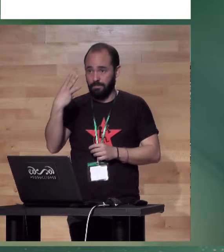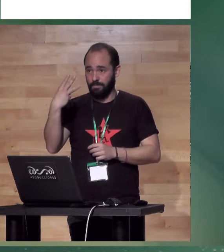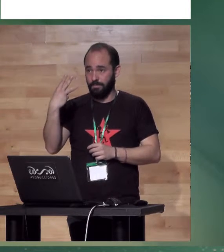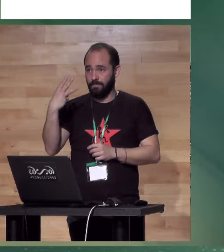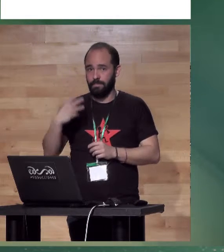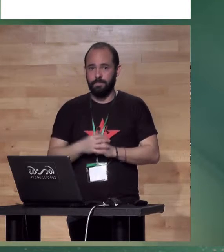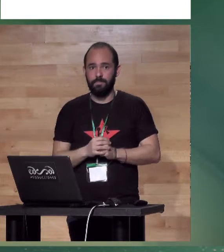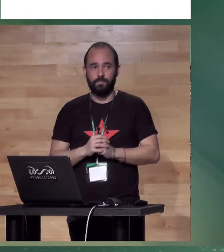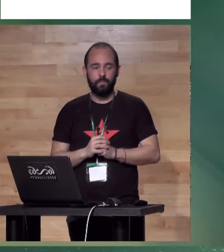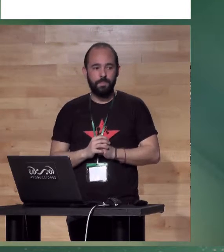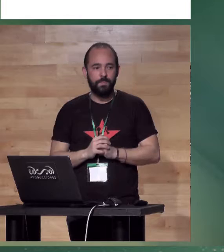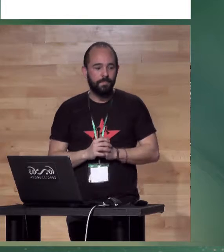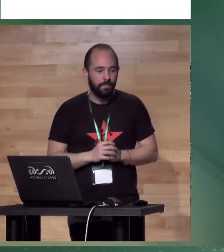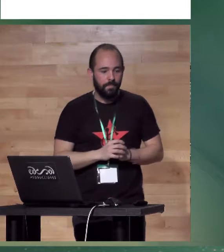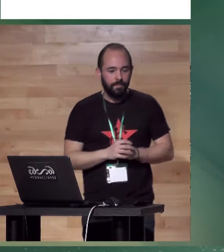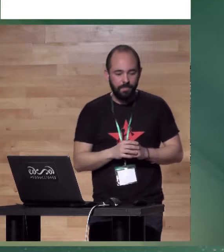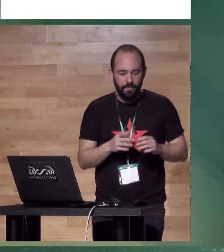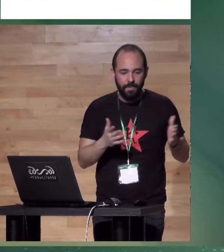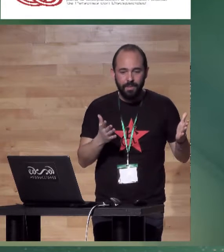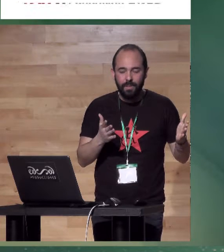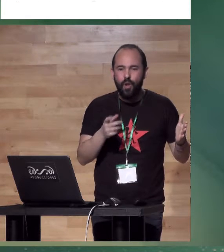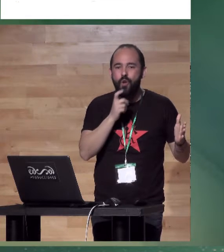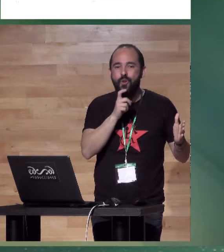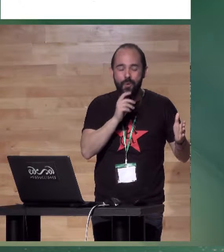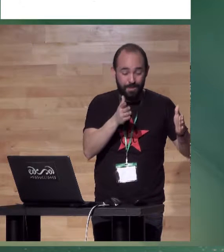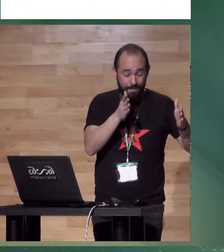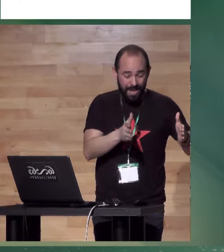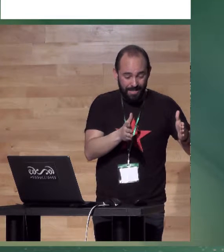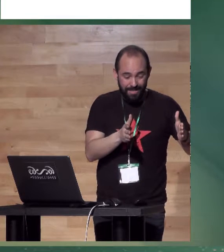Hemos hablado de las tres partes, presentación, nudo, desenlace.